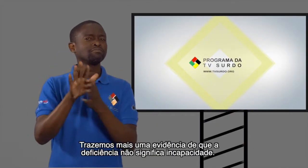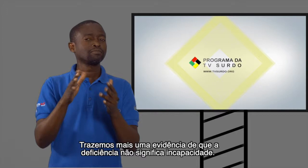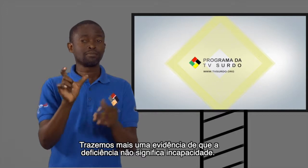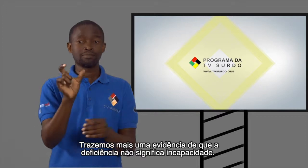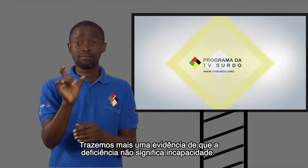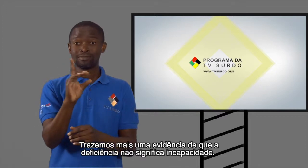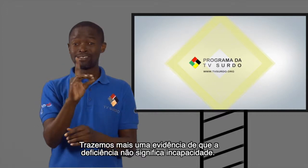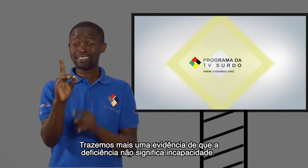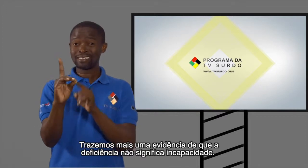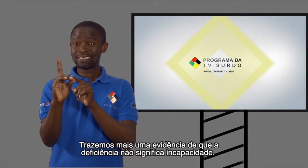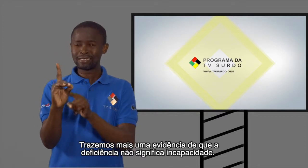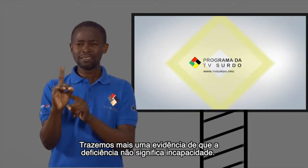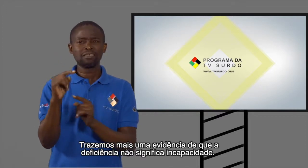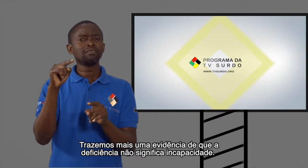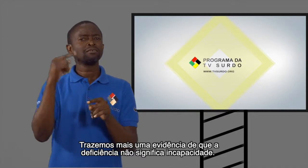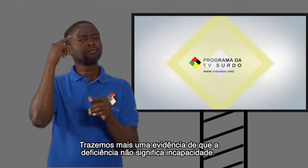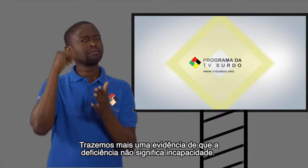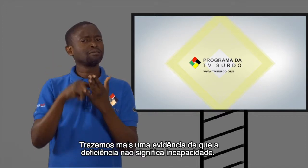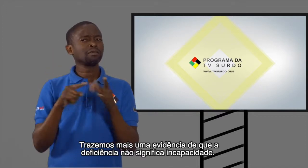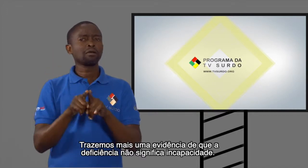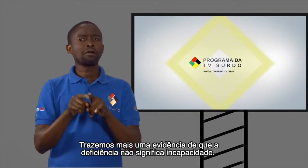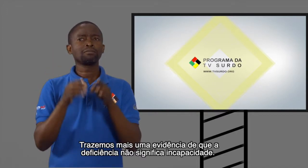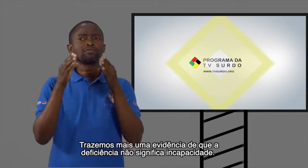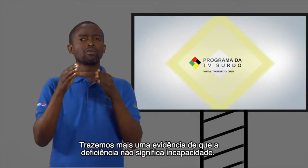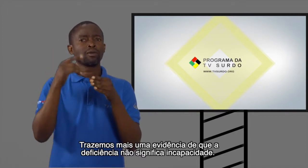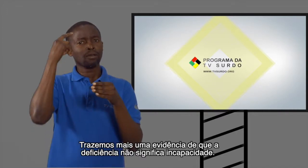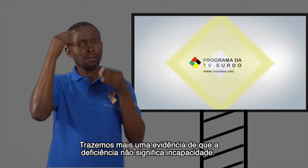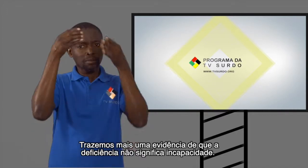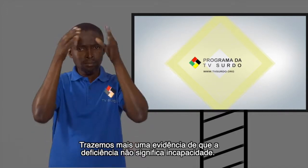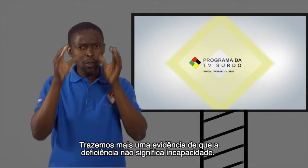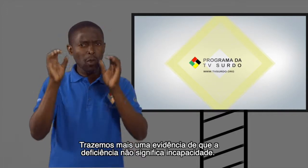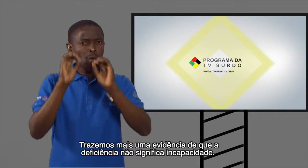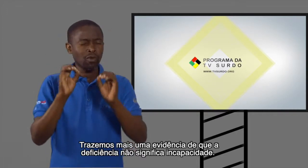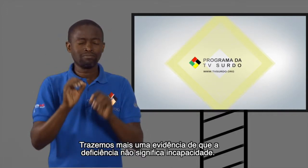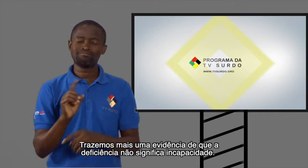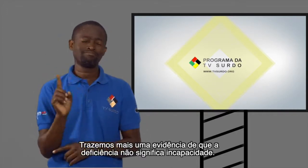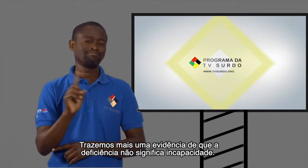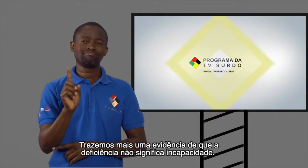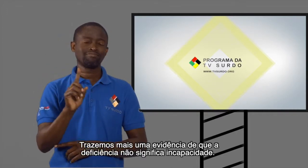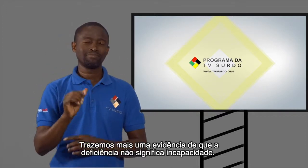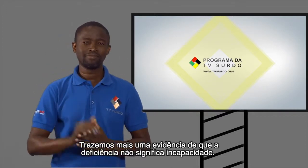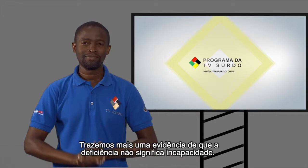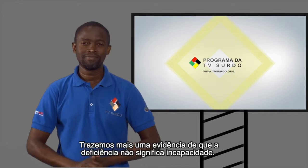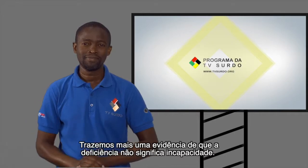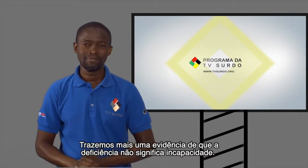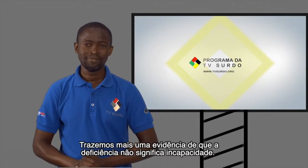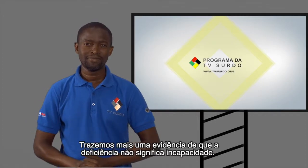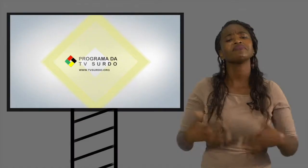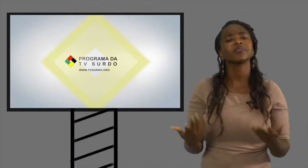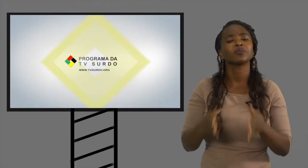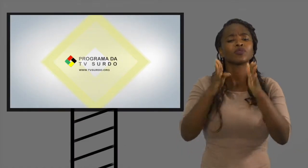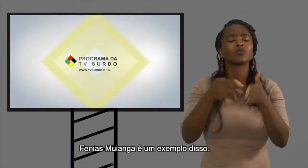trazemos mais uma evidência de que a deficiência não significa incapacidade.